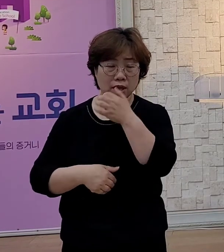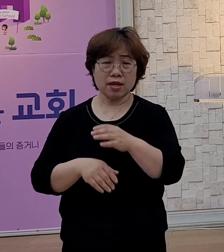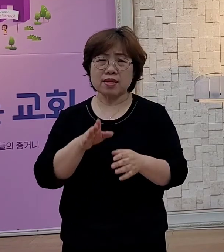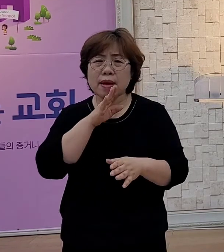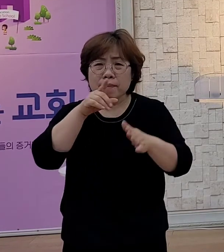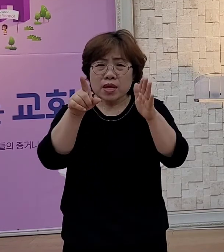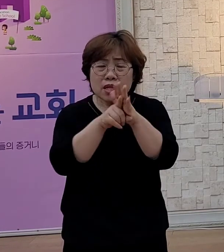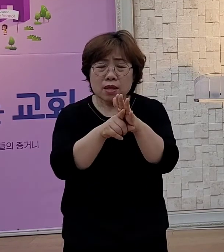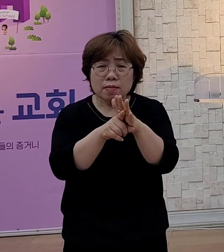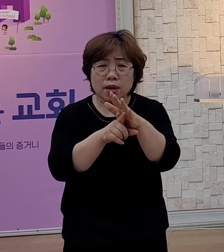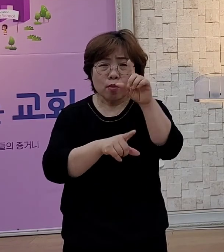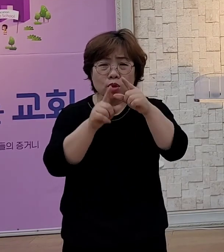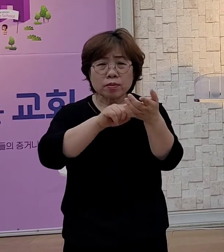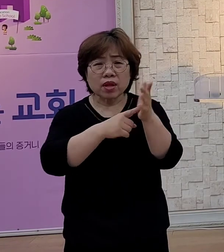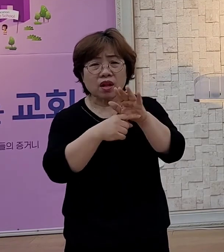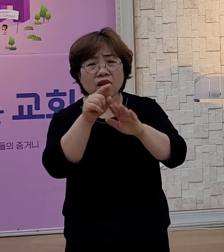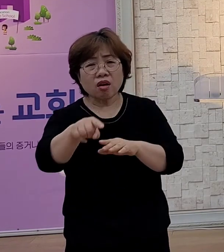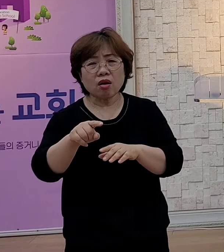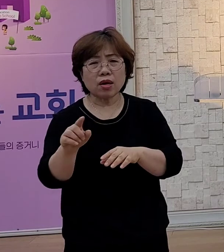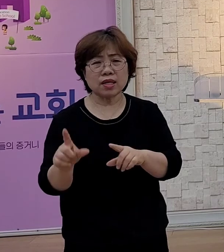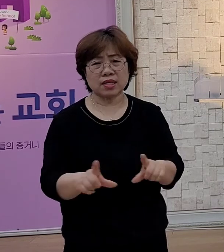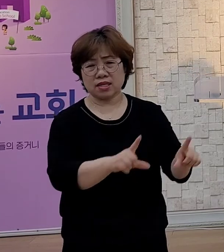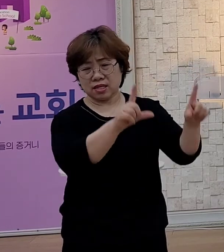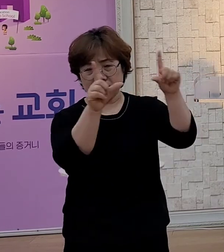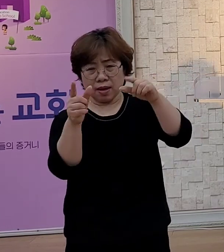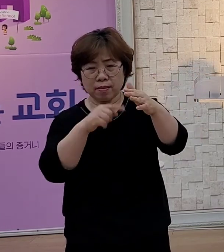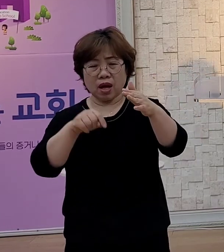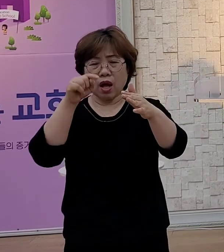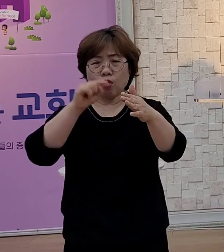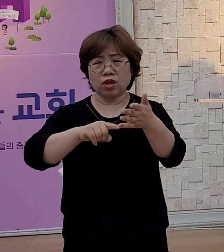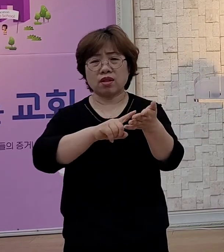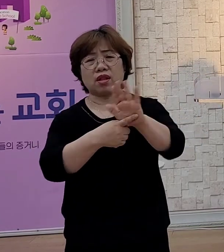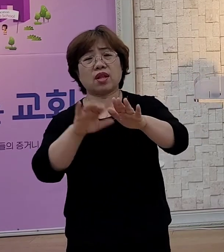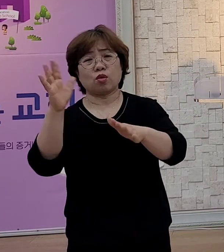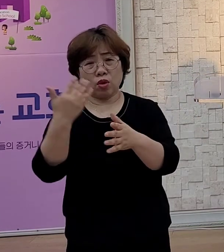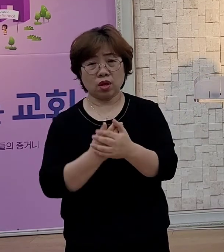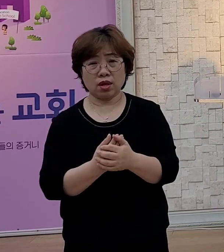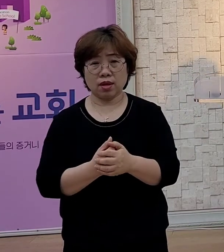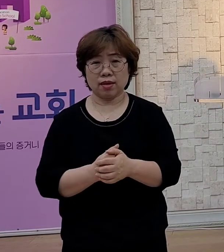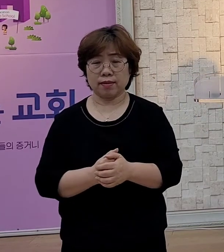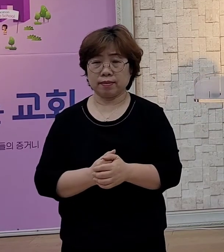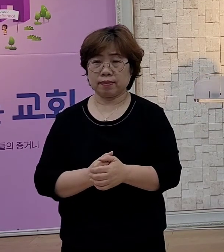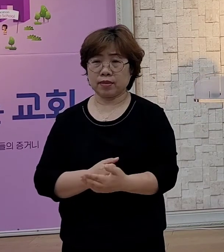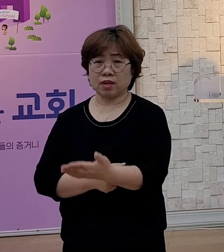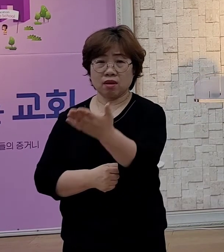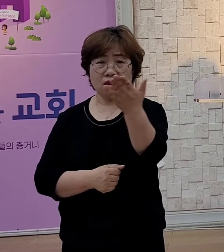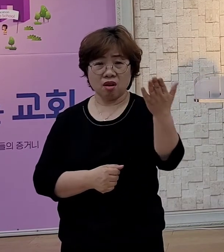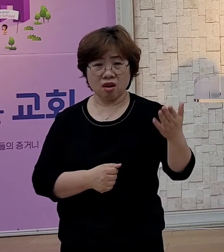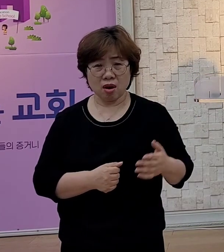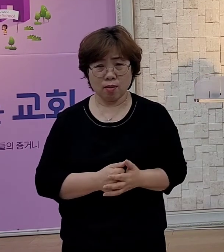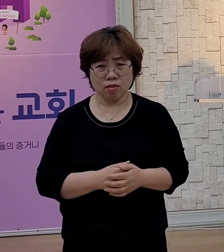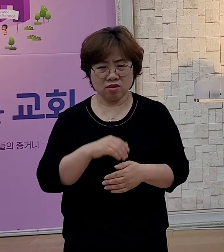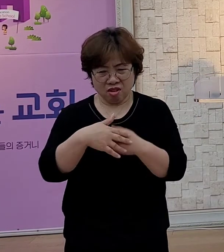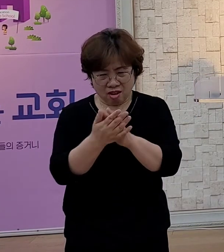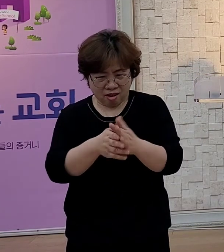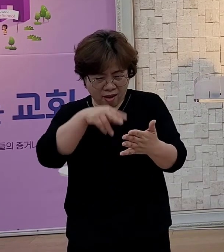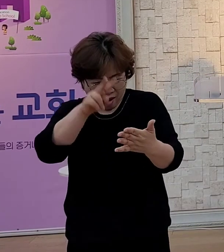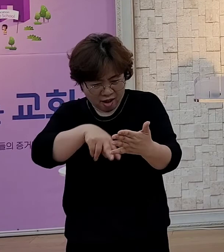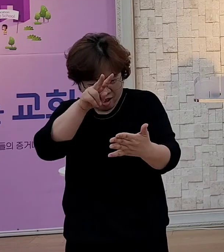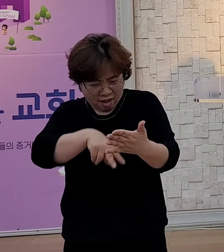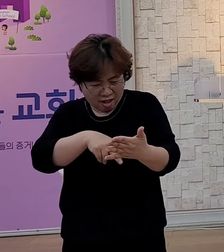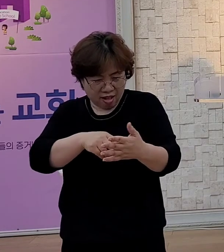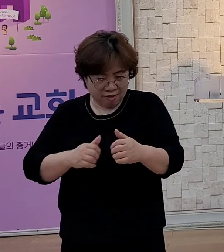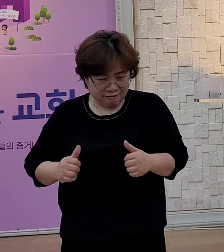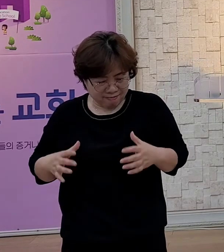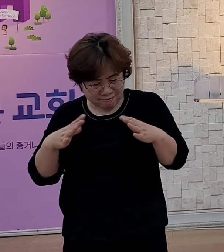어디에서 나타납니까? 삶에서 나타납니다. 여러분들이 뭐 성경을 몇 번을